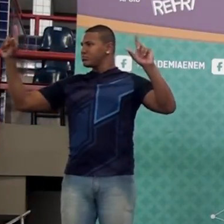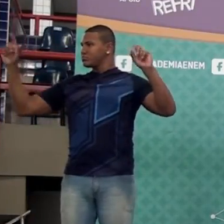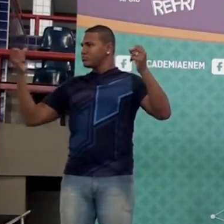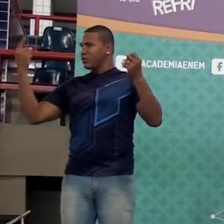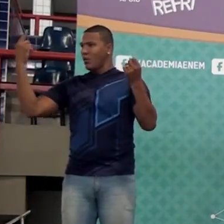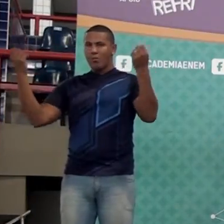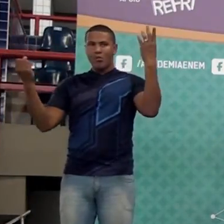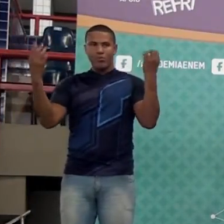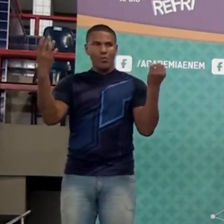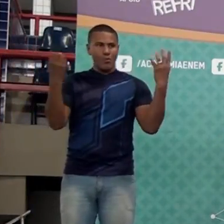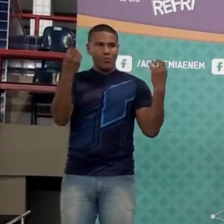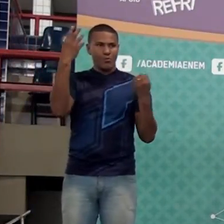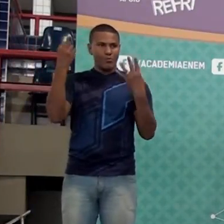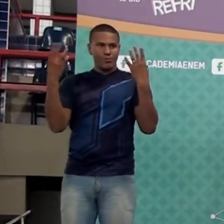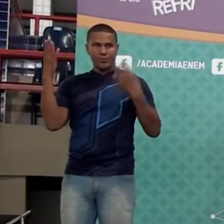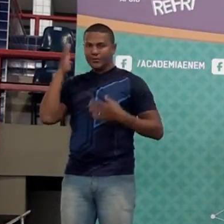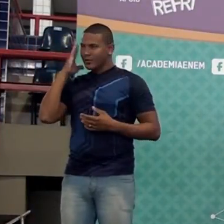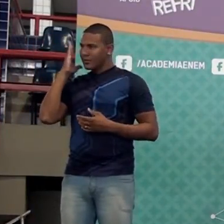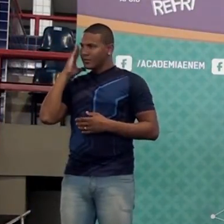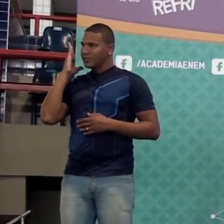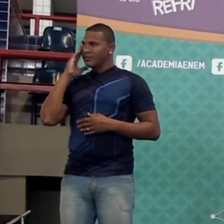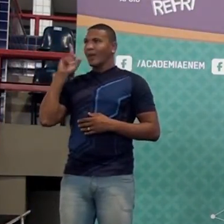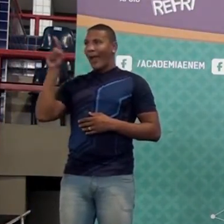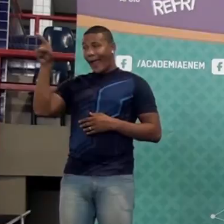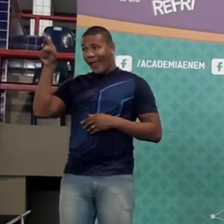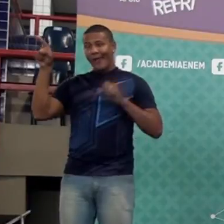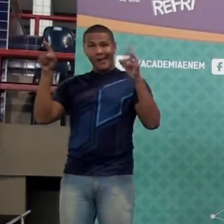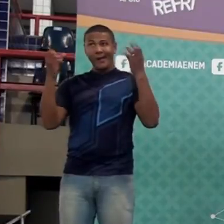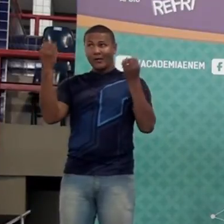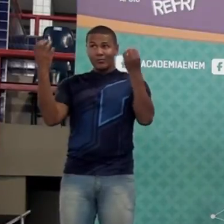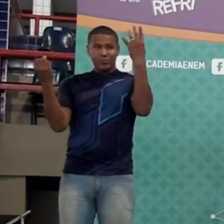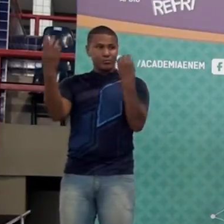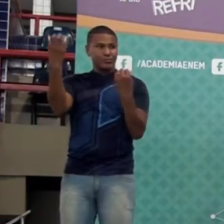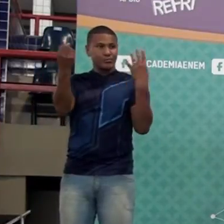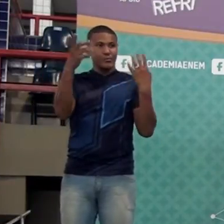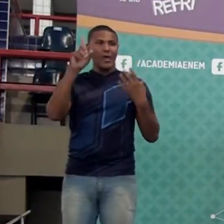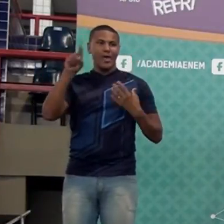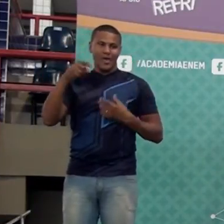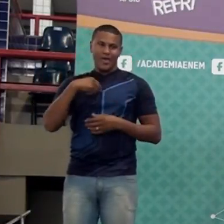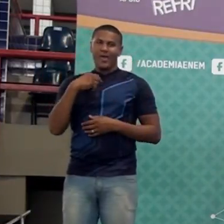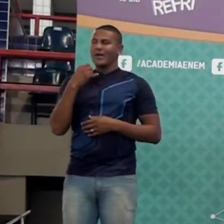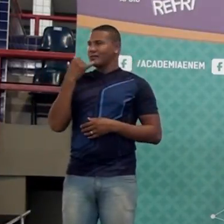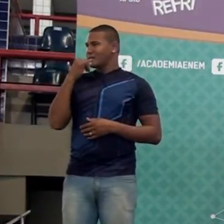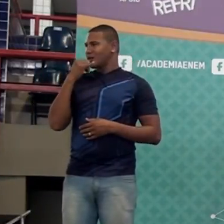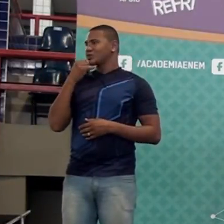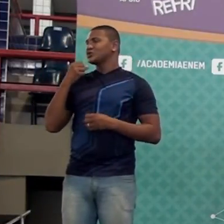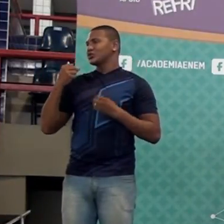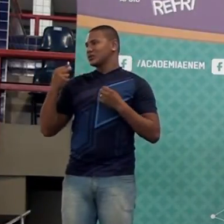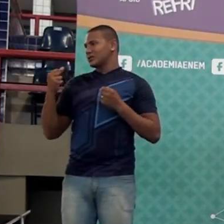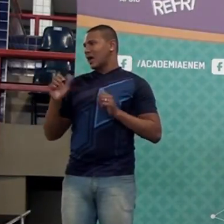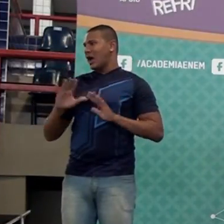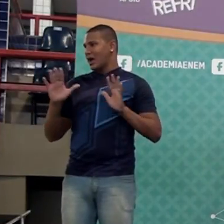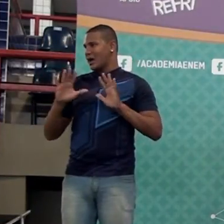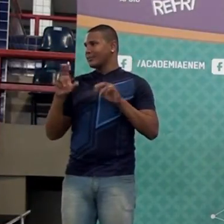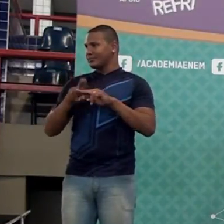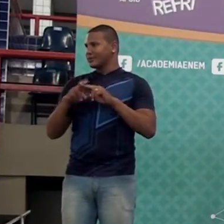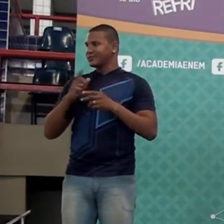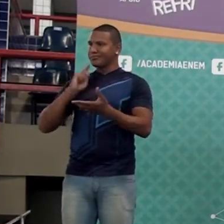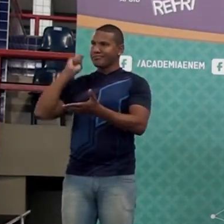Termoelétrica é queimando combustível. Aí pode ser etanol, pode ser biodiesel, pode ser combustível derivado de